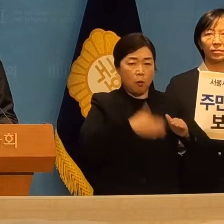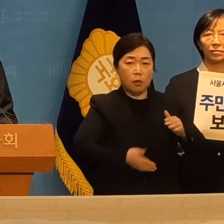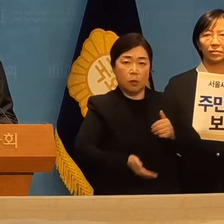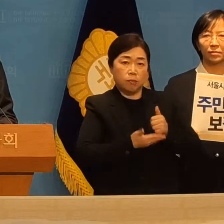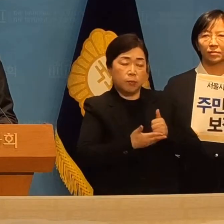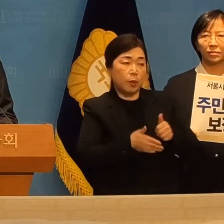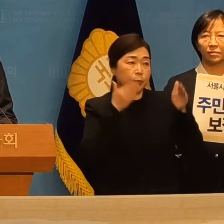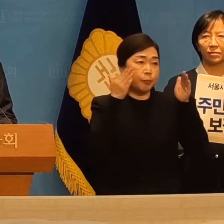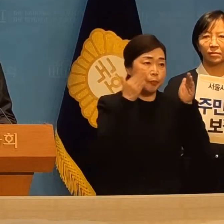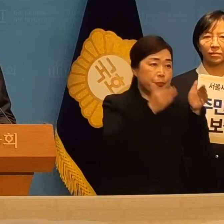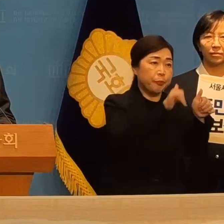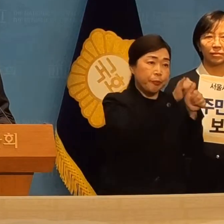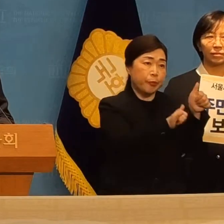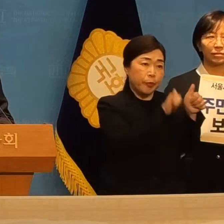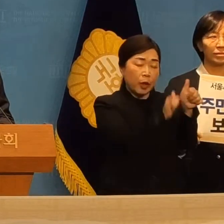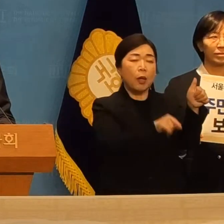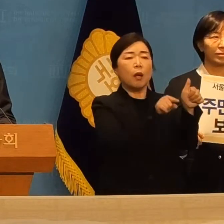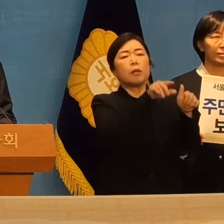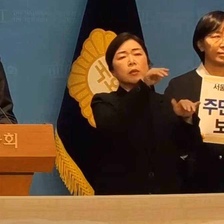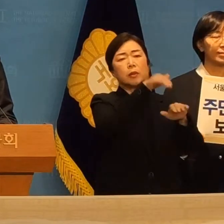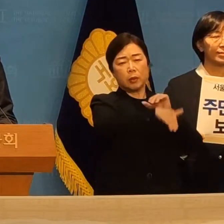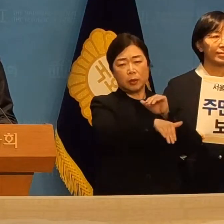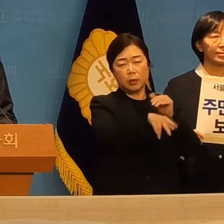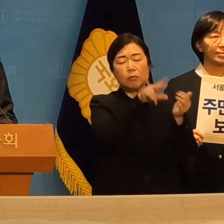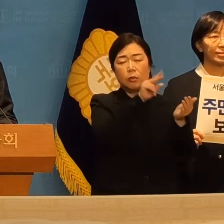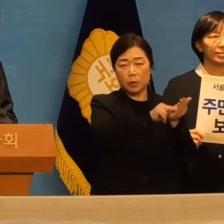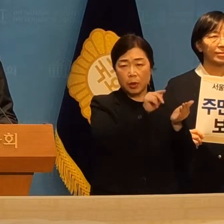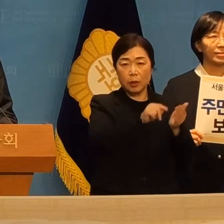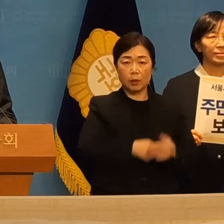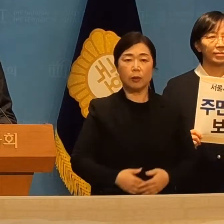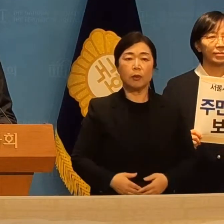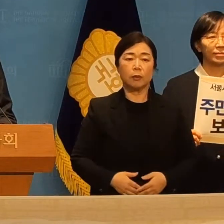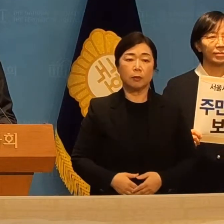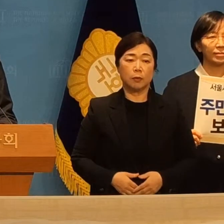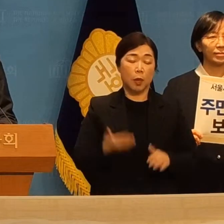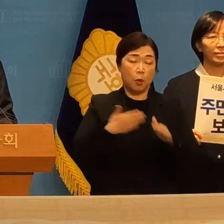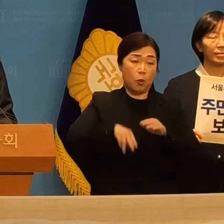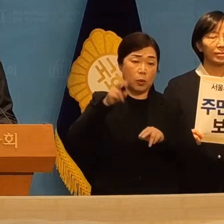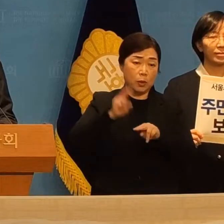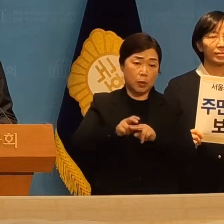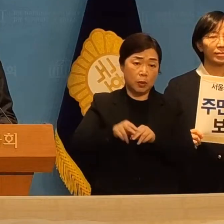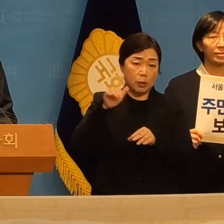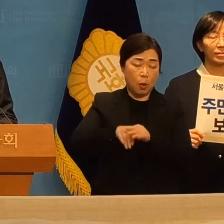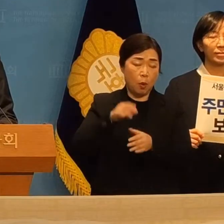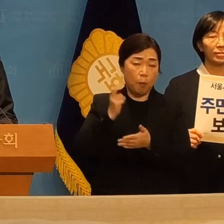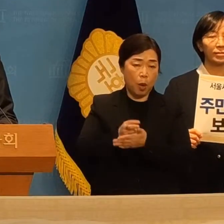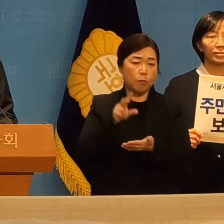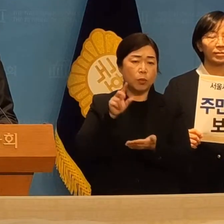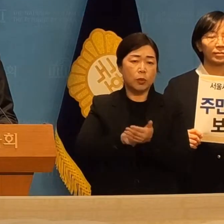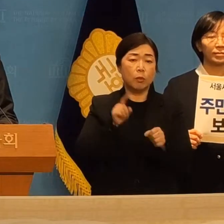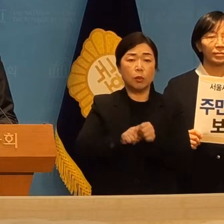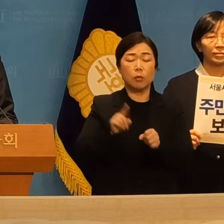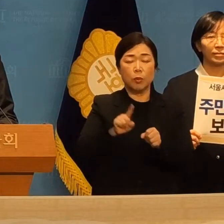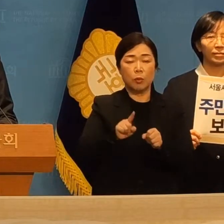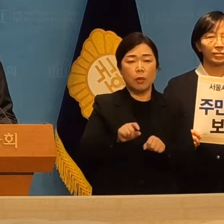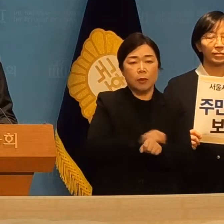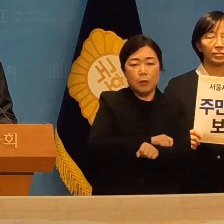공천권자만 바라보는 구조가 되는 것은 너무나 당연한 일입니다. 공직선거법의 취지는 특정 정당의 의석 나눠먹기가